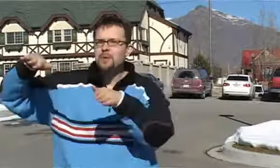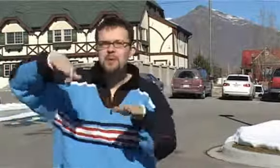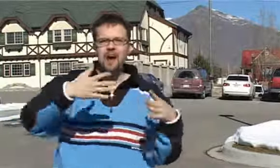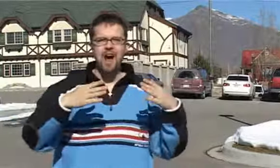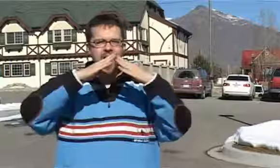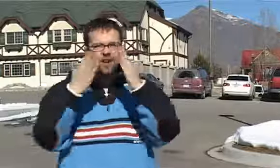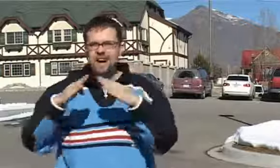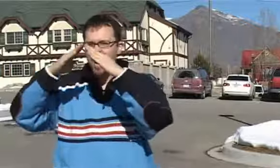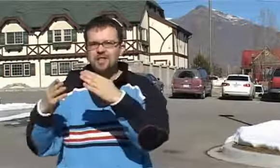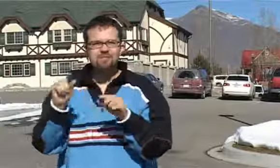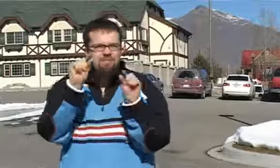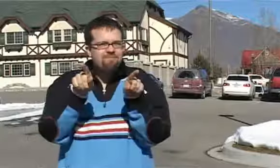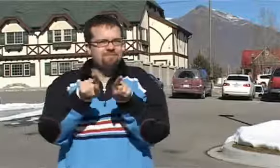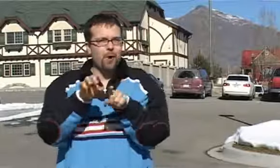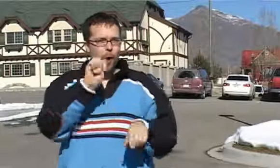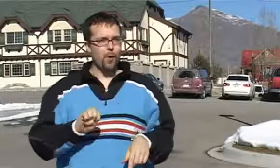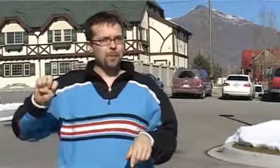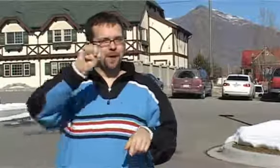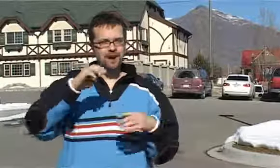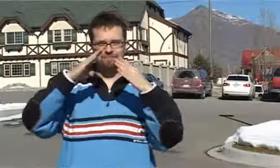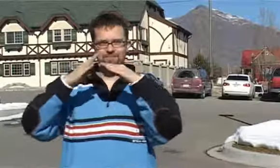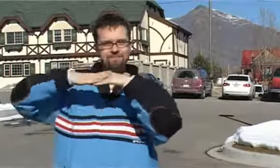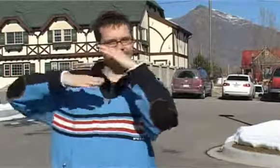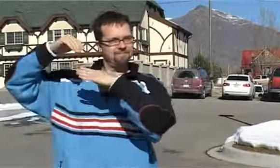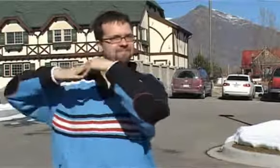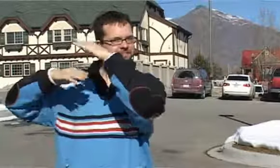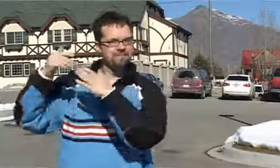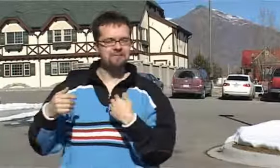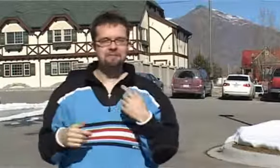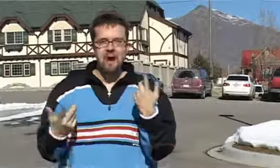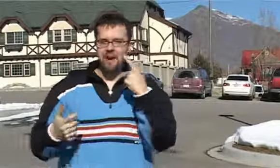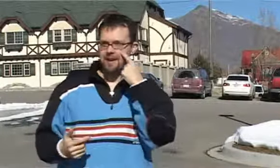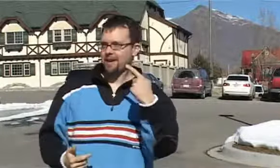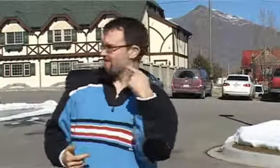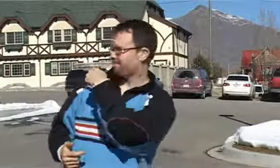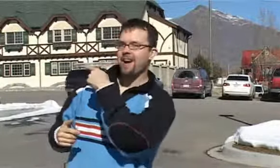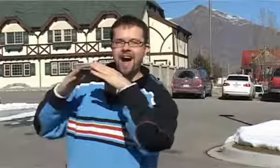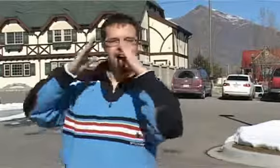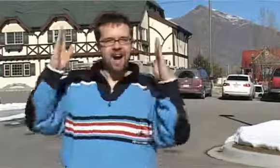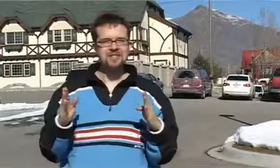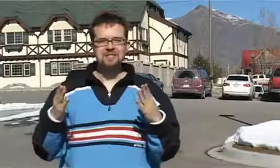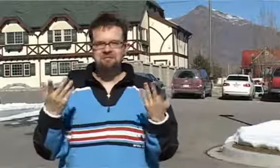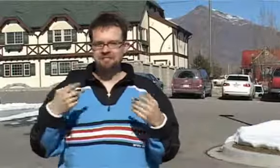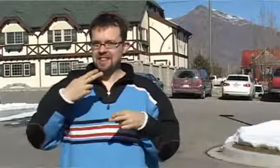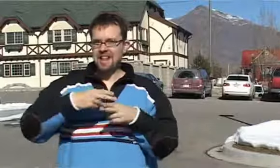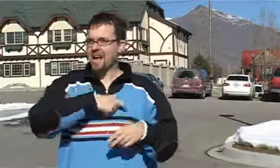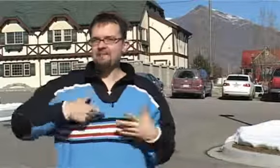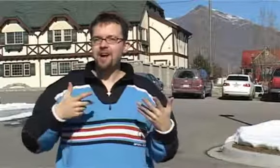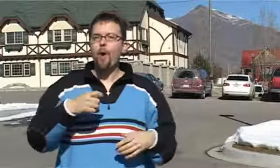Wir sind durch gebirgiges Land gefahren, wir haben verschiedene Häuser auch gesehen und jetzt gerade im Hintergrund